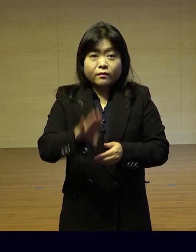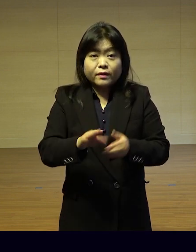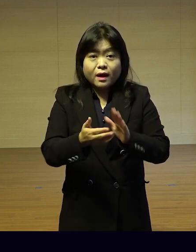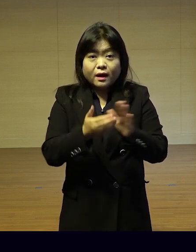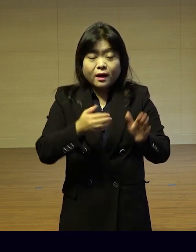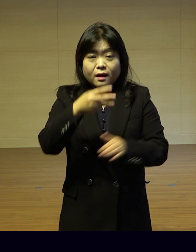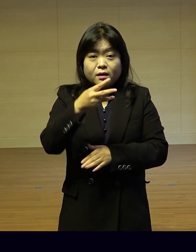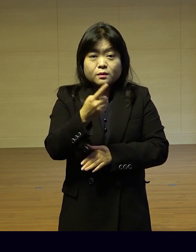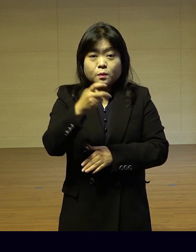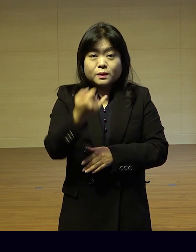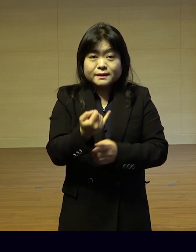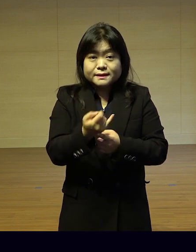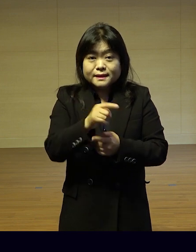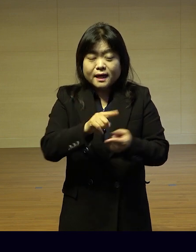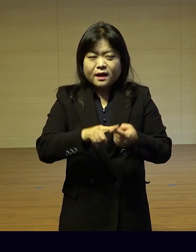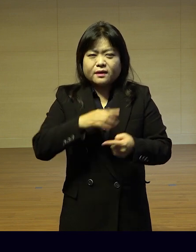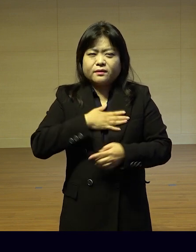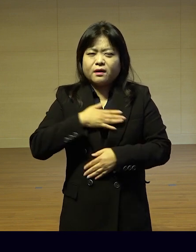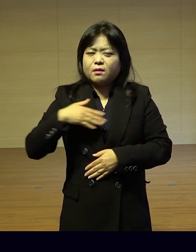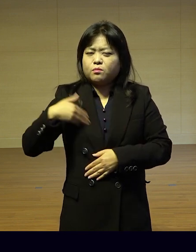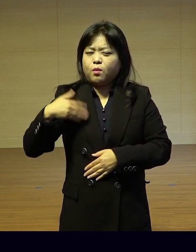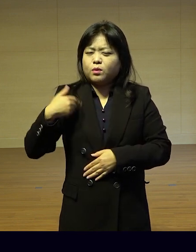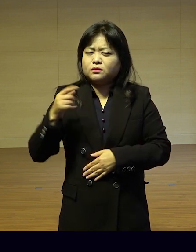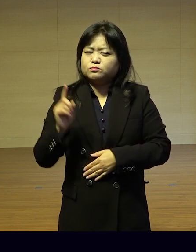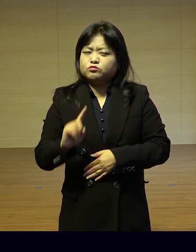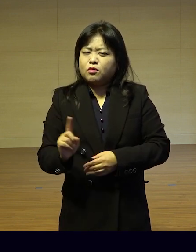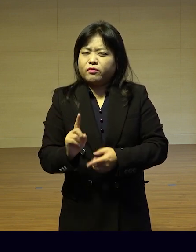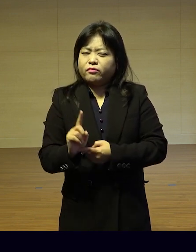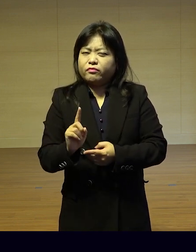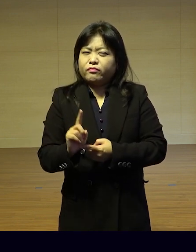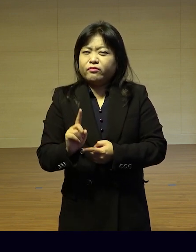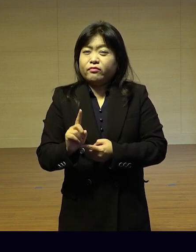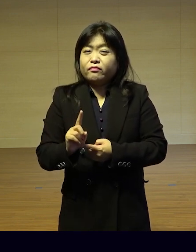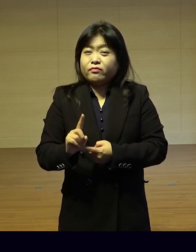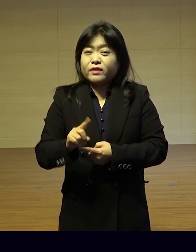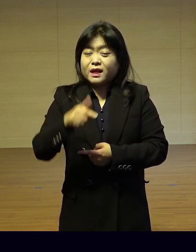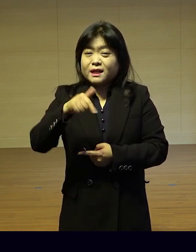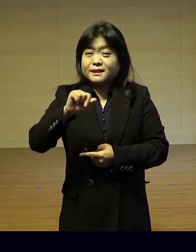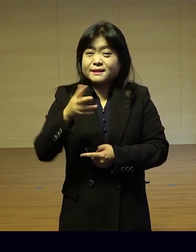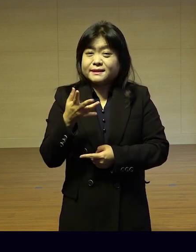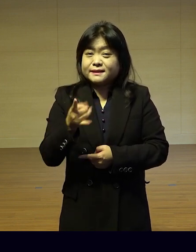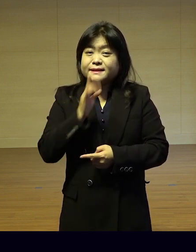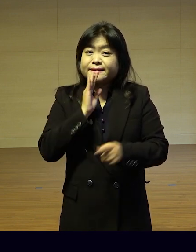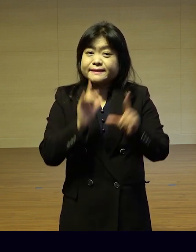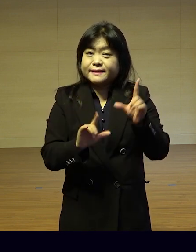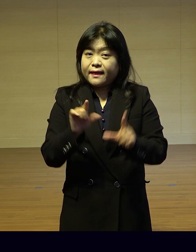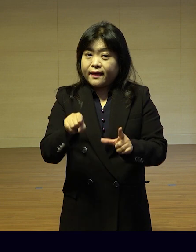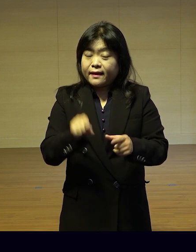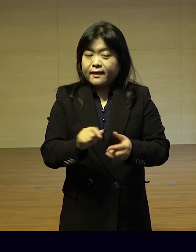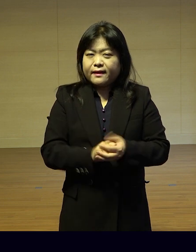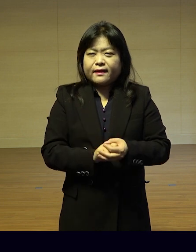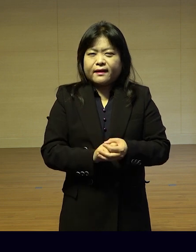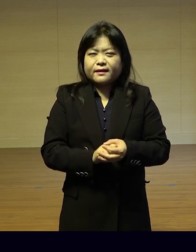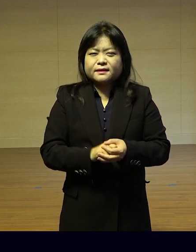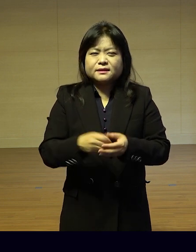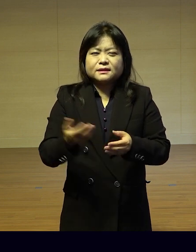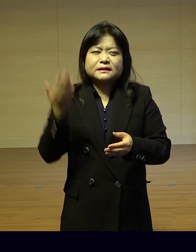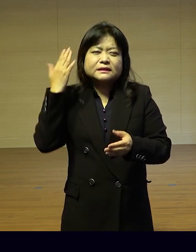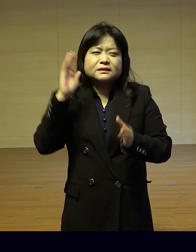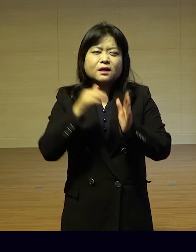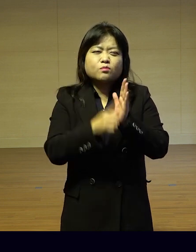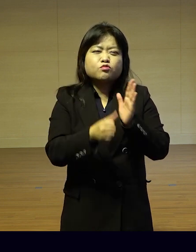아까 로크의 그 내가 알지 못하는 무엇이라고 하는 기체, 이제 그때 당시에 이제 근대